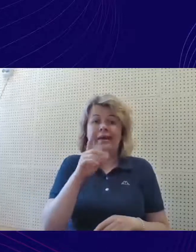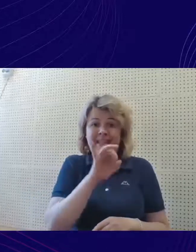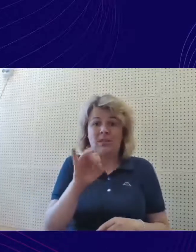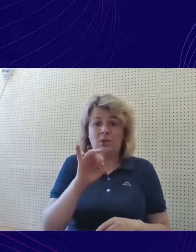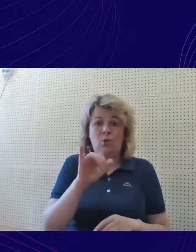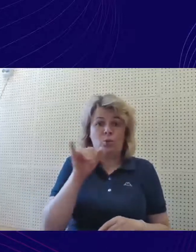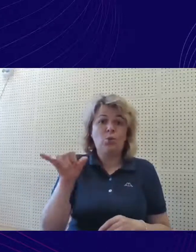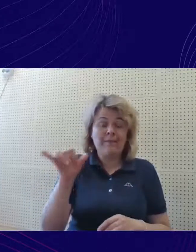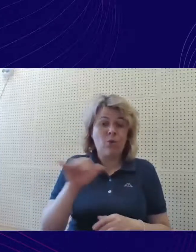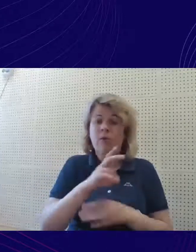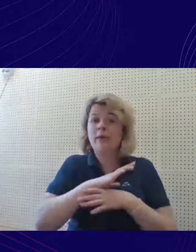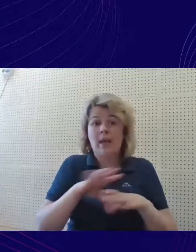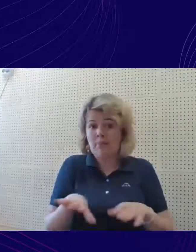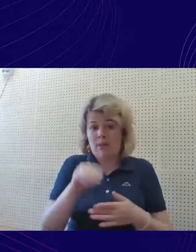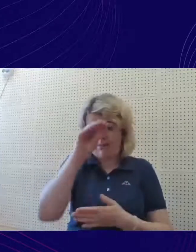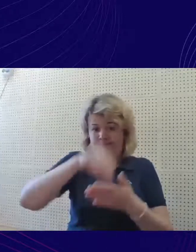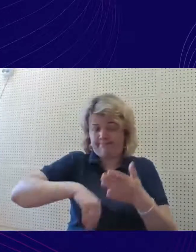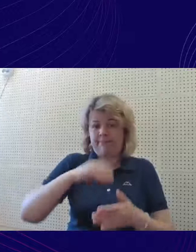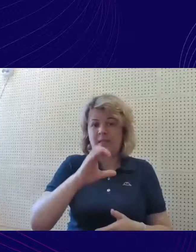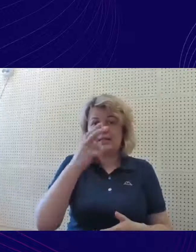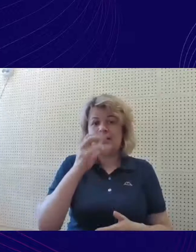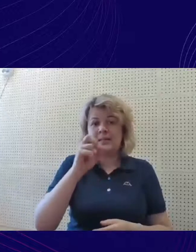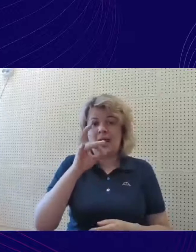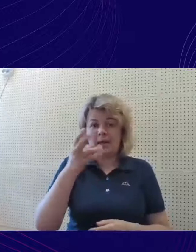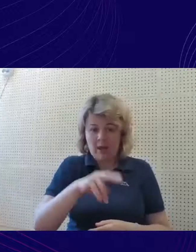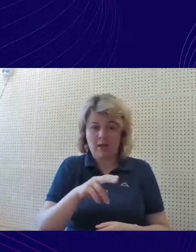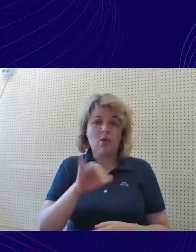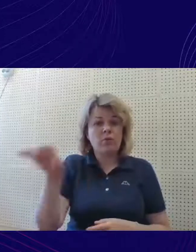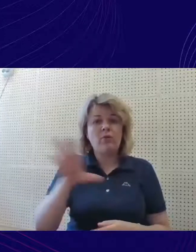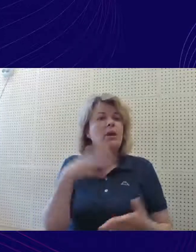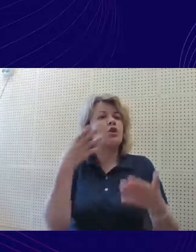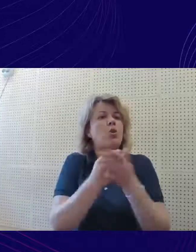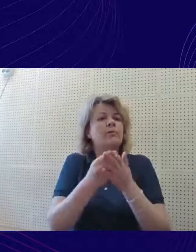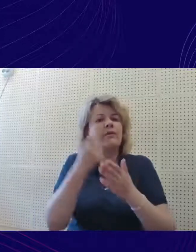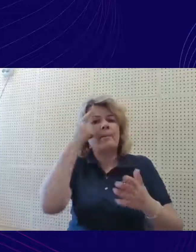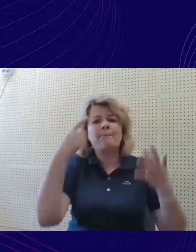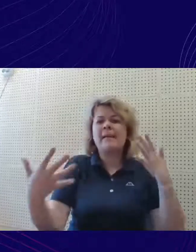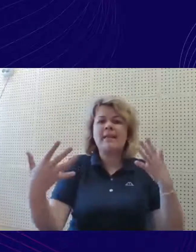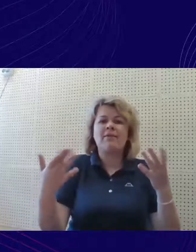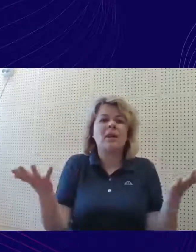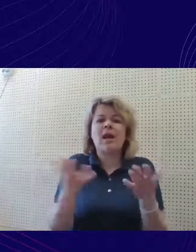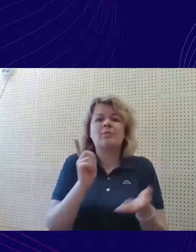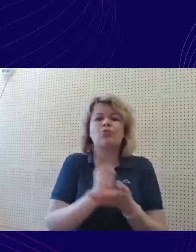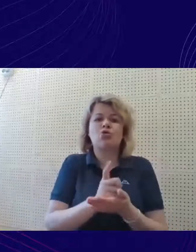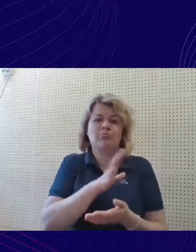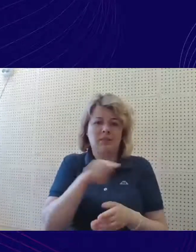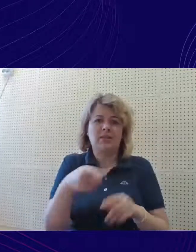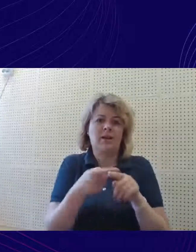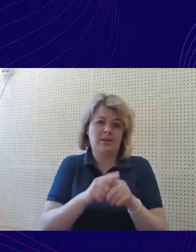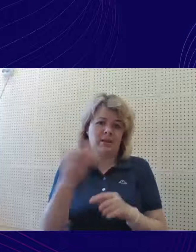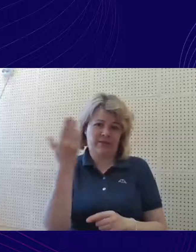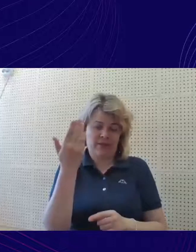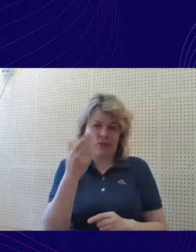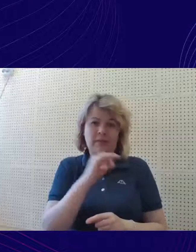какое-то собственное представление, каким должен быть этот фильм. И он совершенно был не способен это